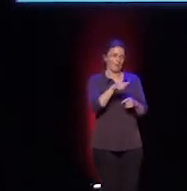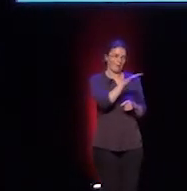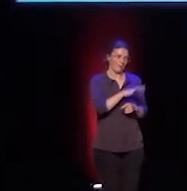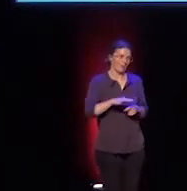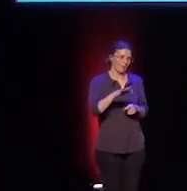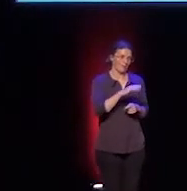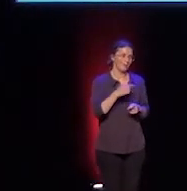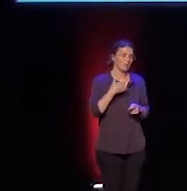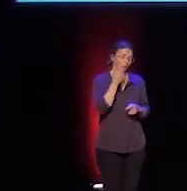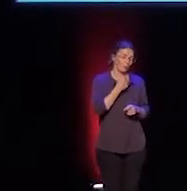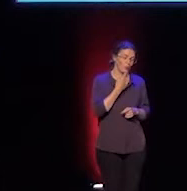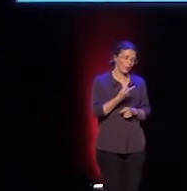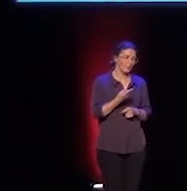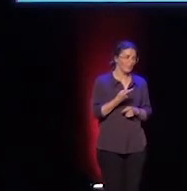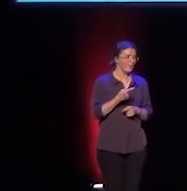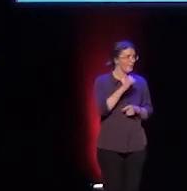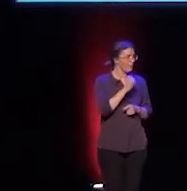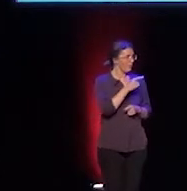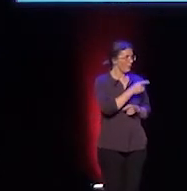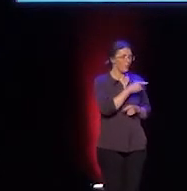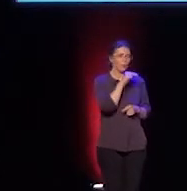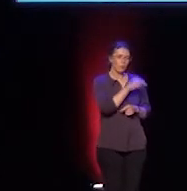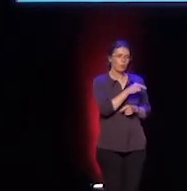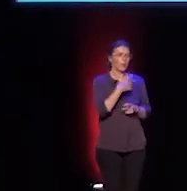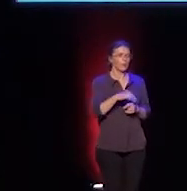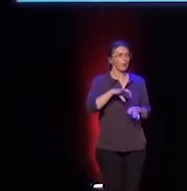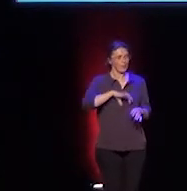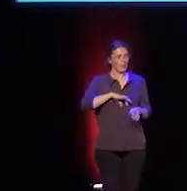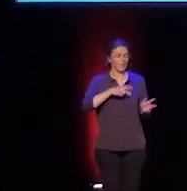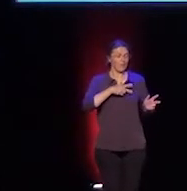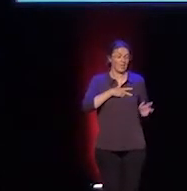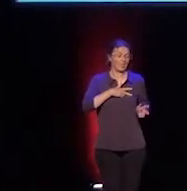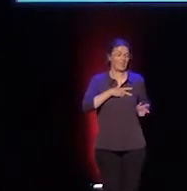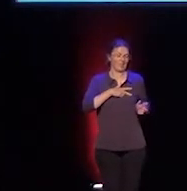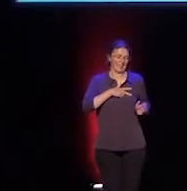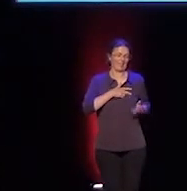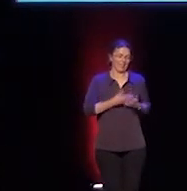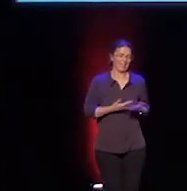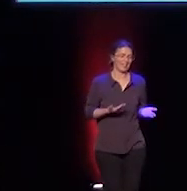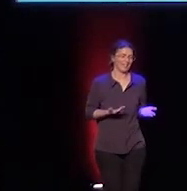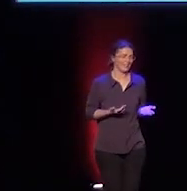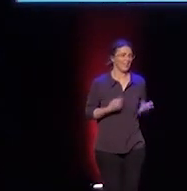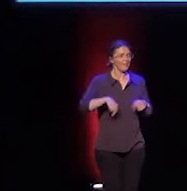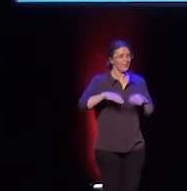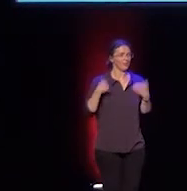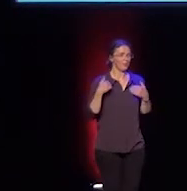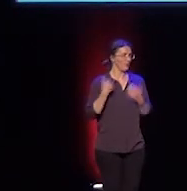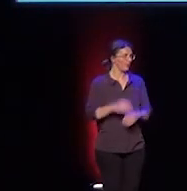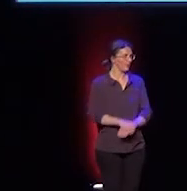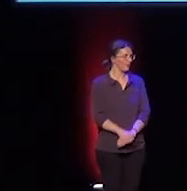ich möchte sagen, Eduard, du hast die Medaille wirklich verdient. Und wir freuen